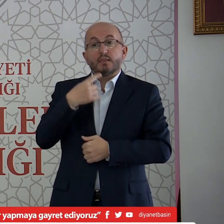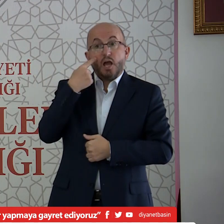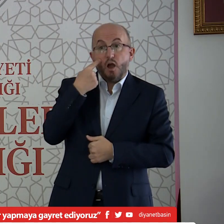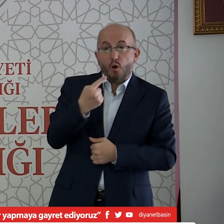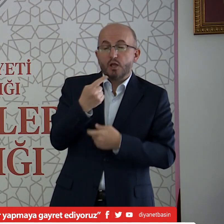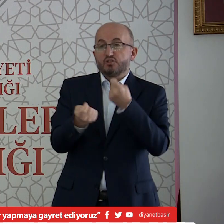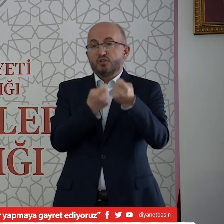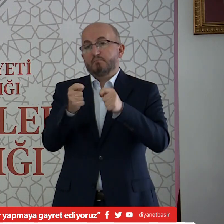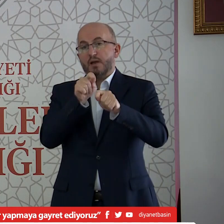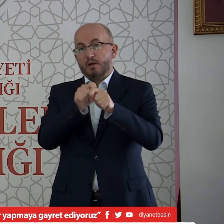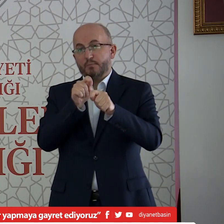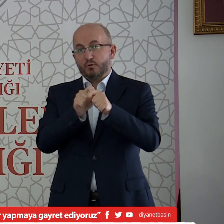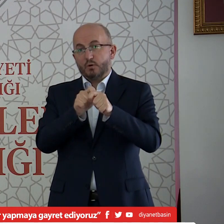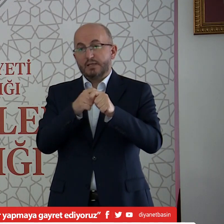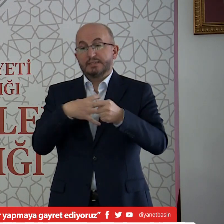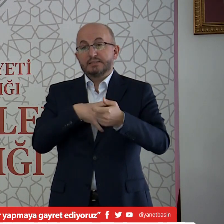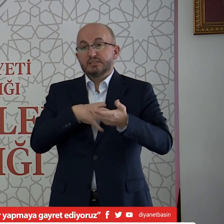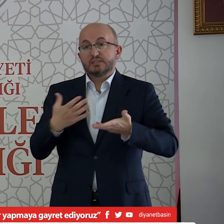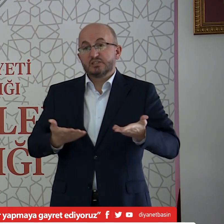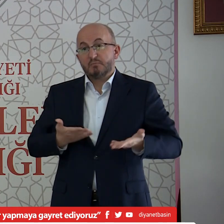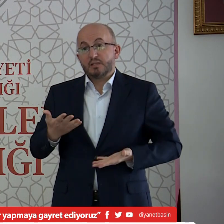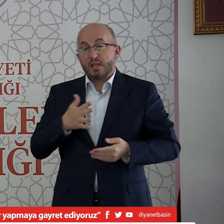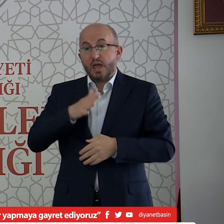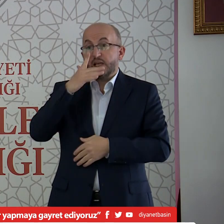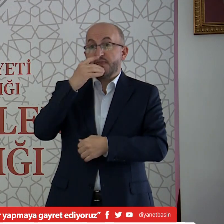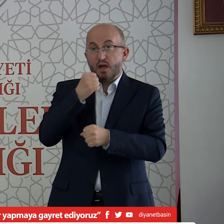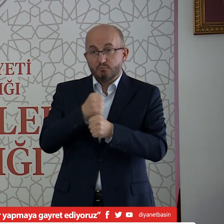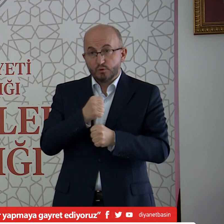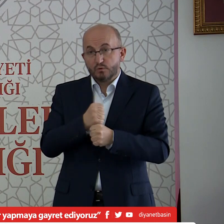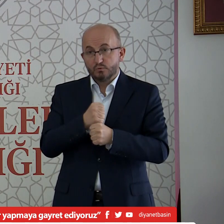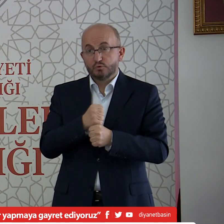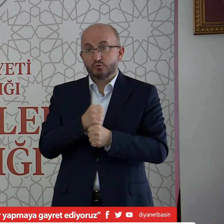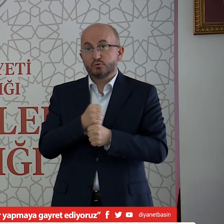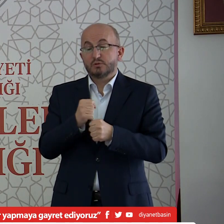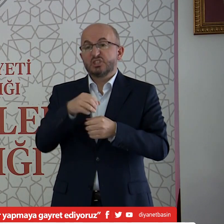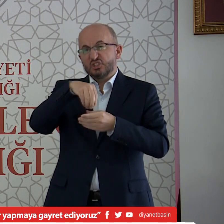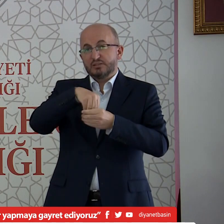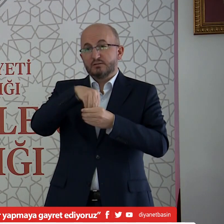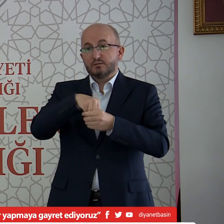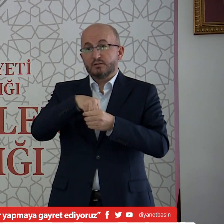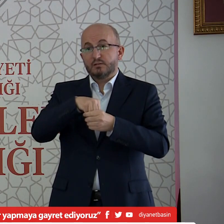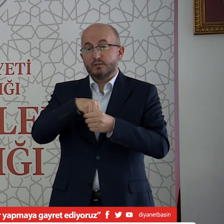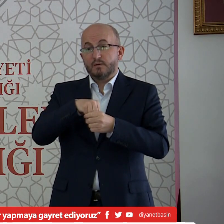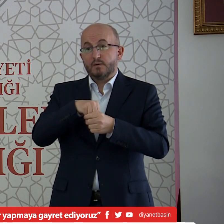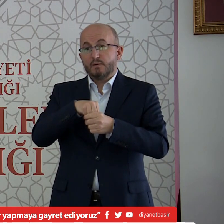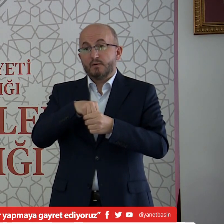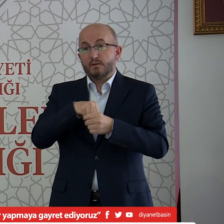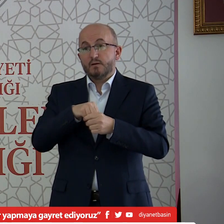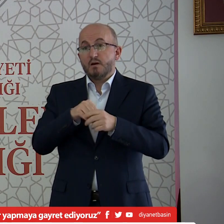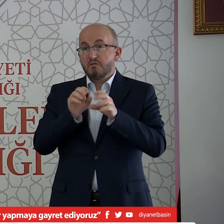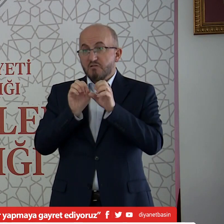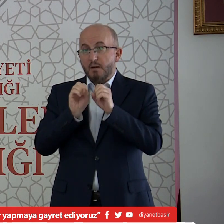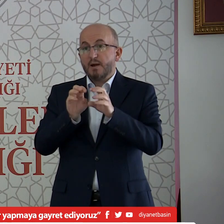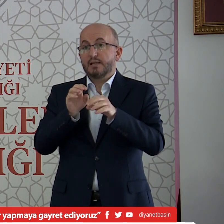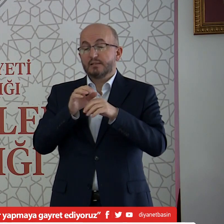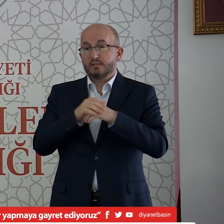bir çalışma yapıyor. Din hizmetleri genel müdürlüğümüzün bünyesinde güç ve manevi rehberlik